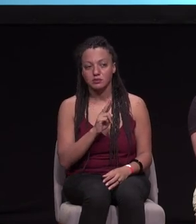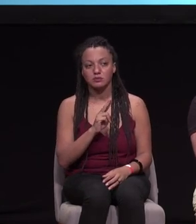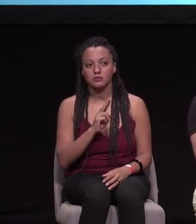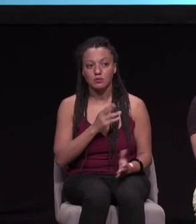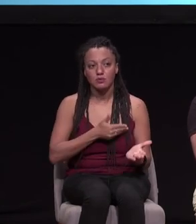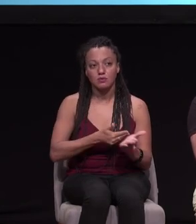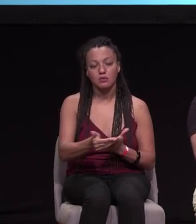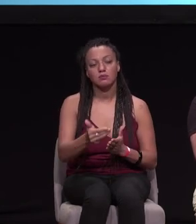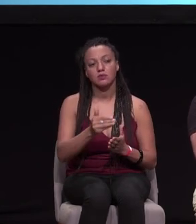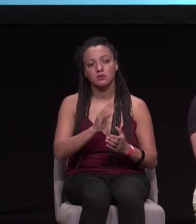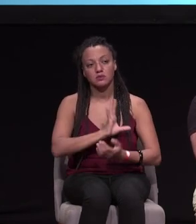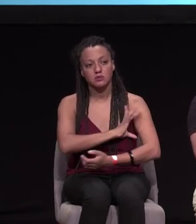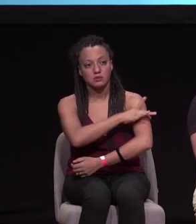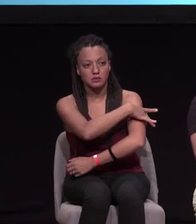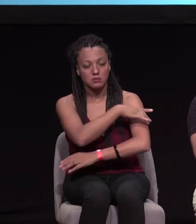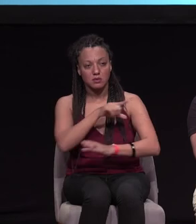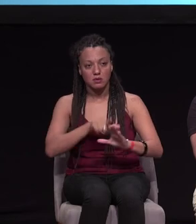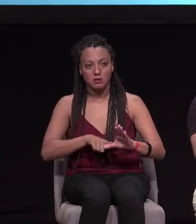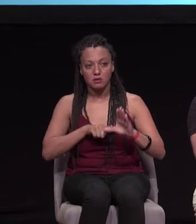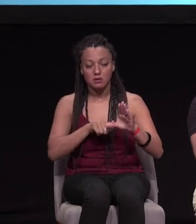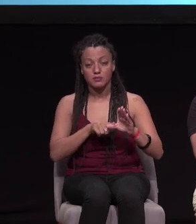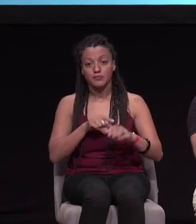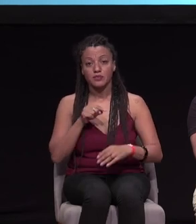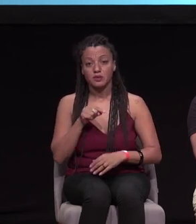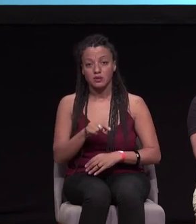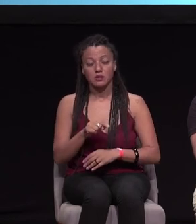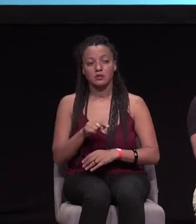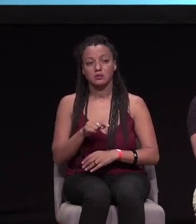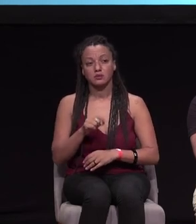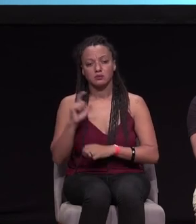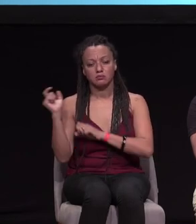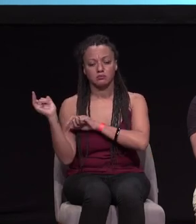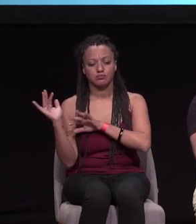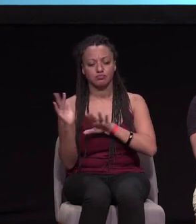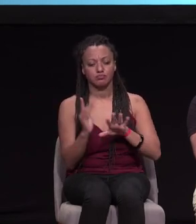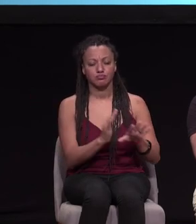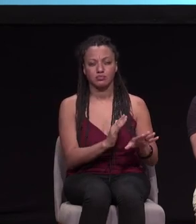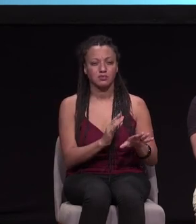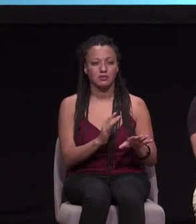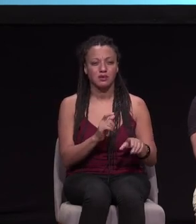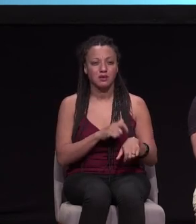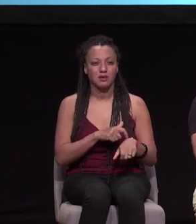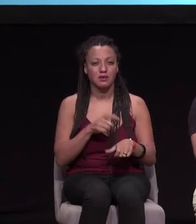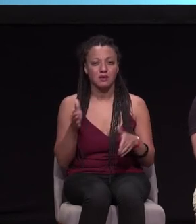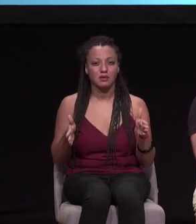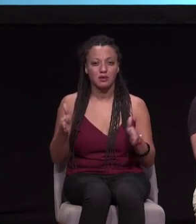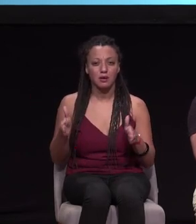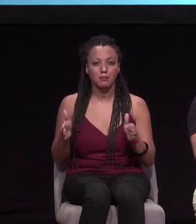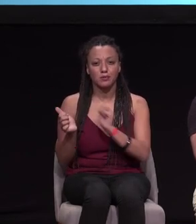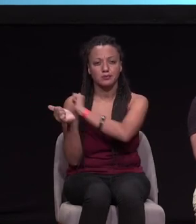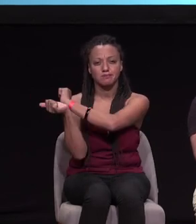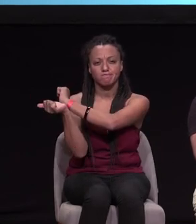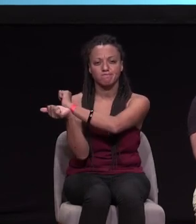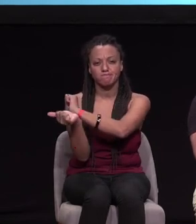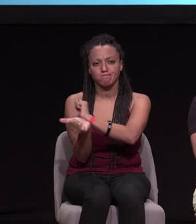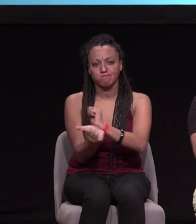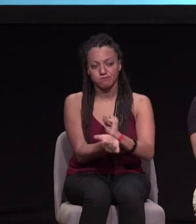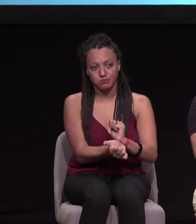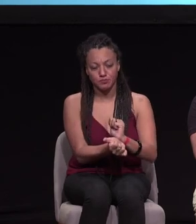ao candomblé de angola essa diáspora ela vem é por todo o período não é de escravizadas